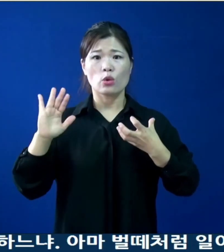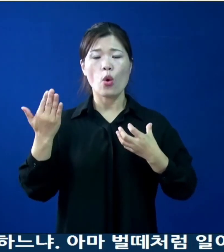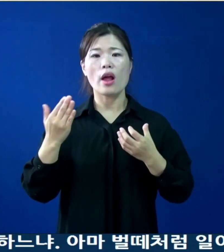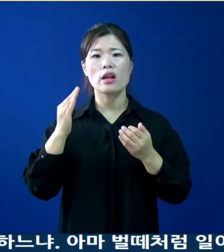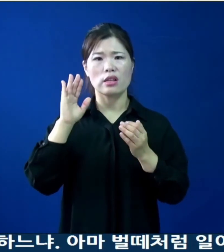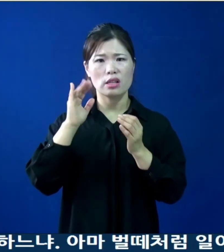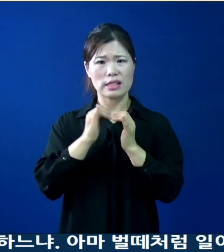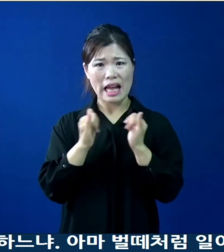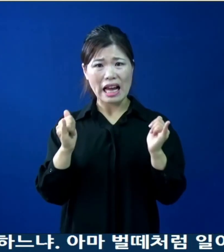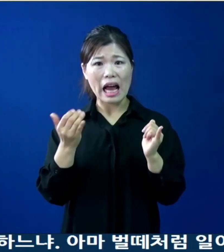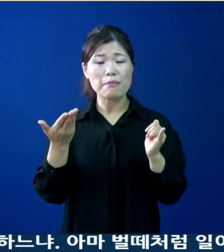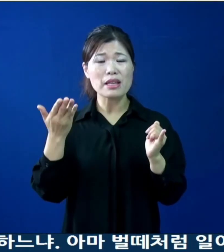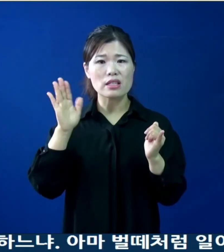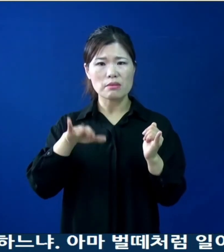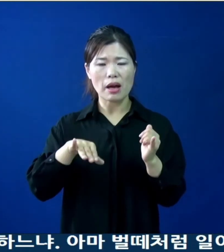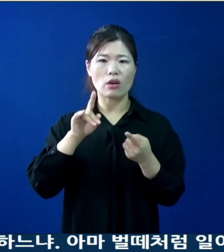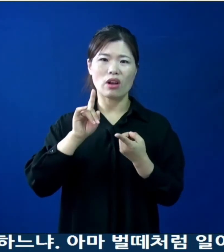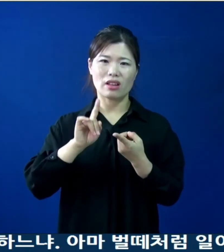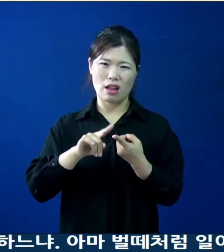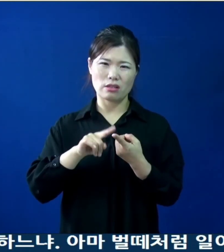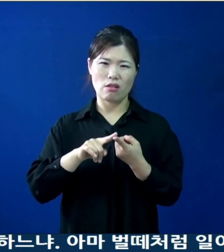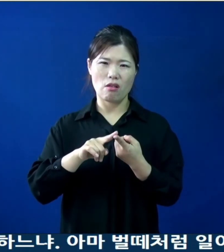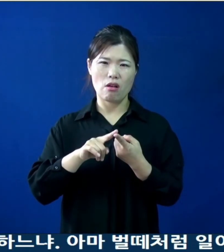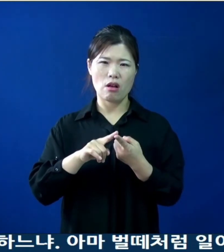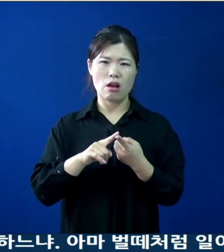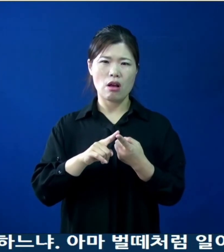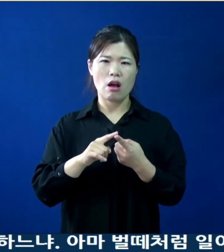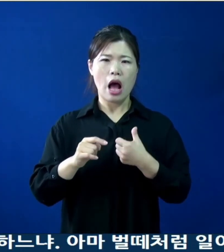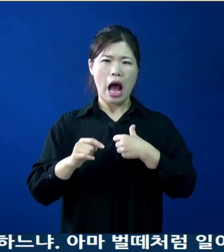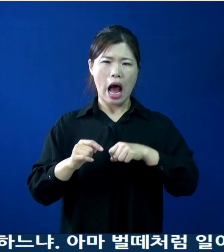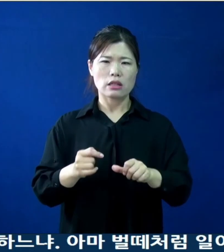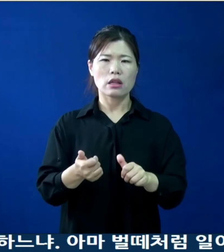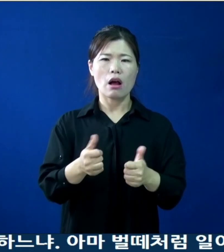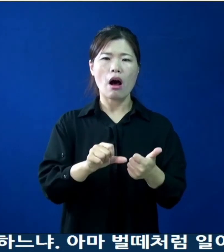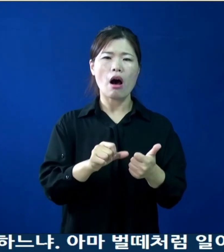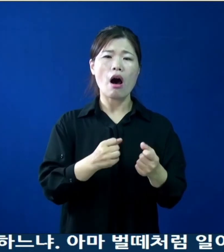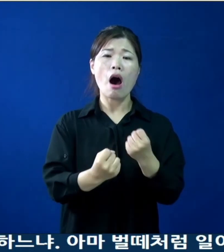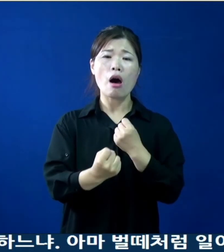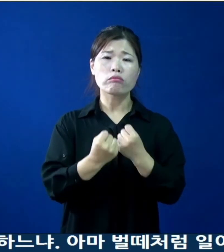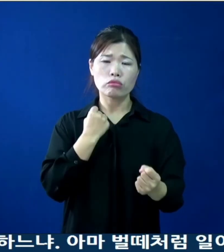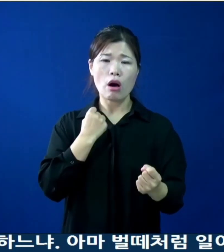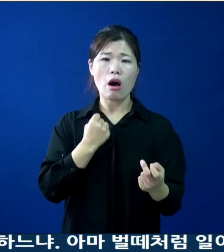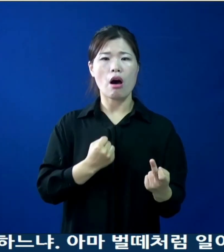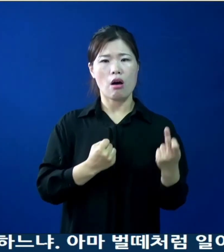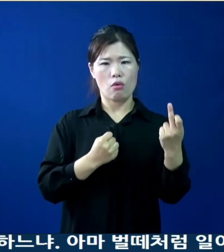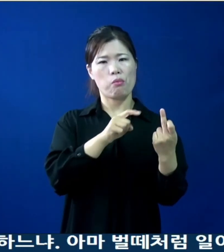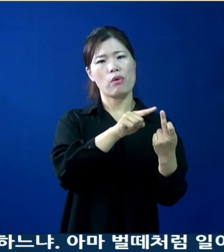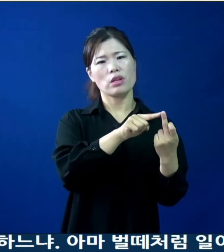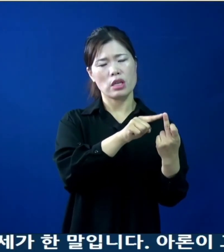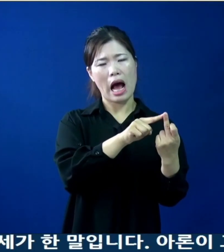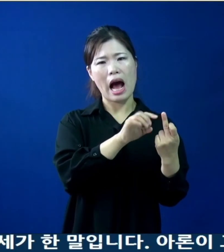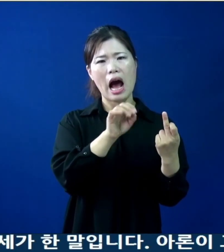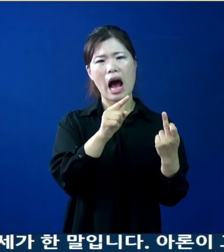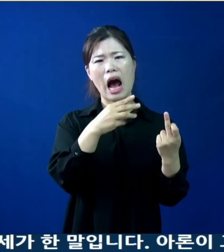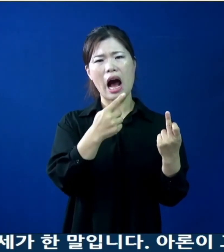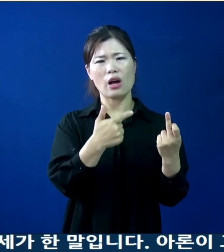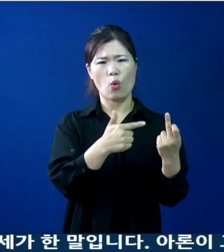사람인데 가장 잠잠한 모습을 먼저 보여주고 있었던 것이죠.